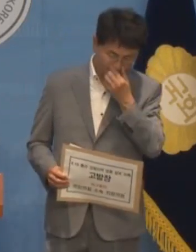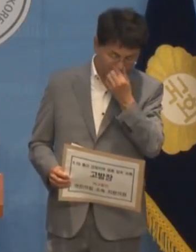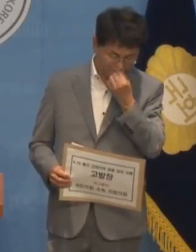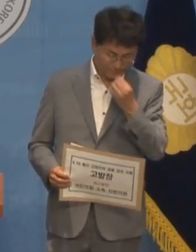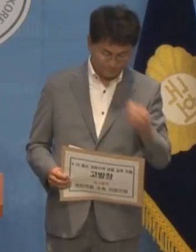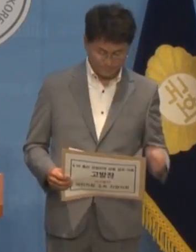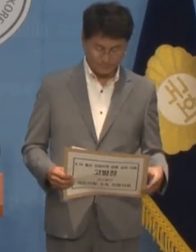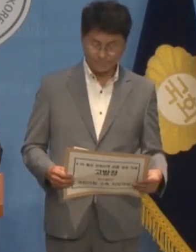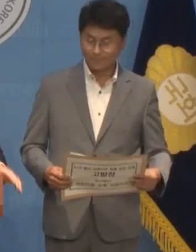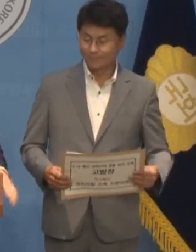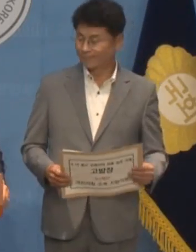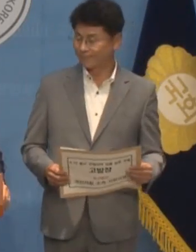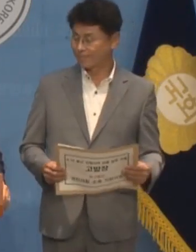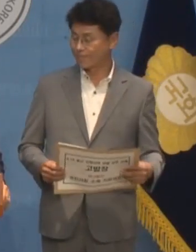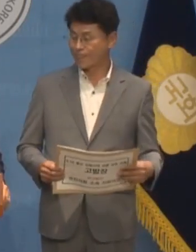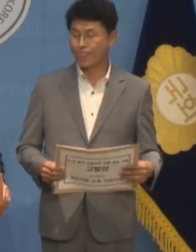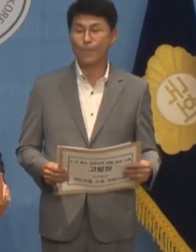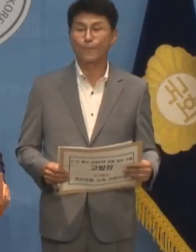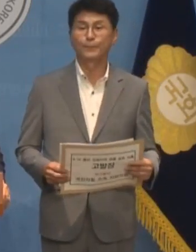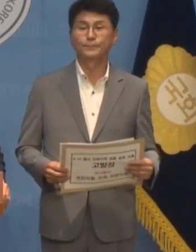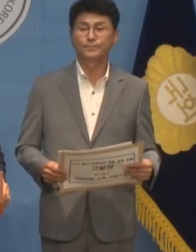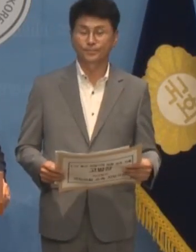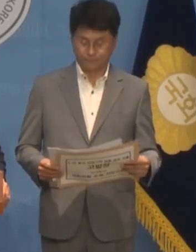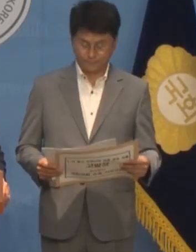저걸로 부착하면 되는데.